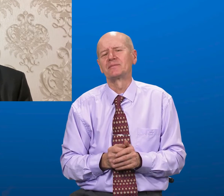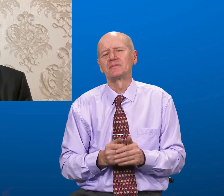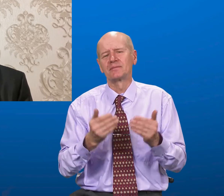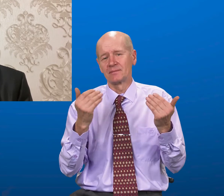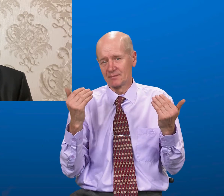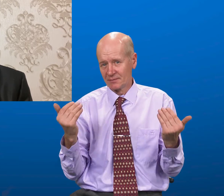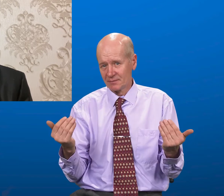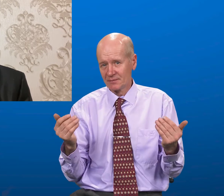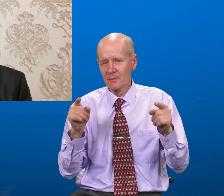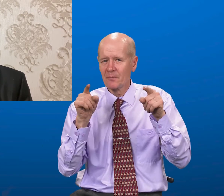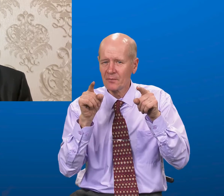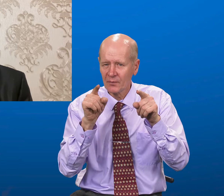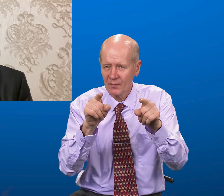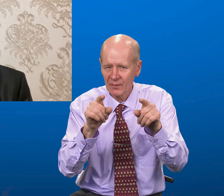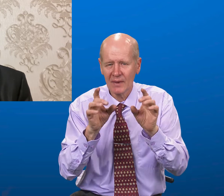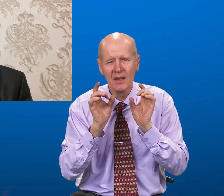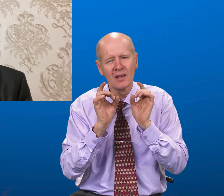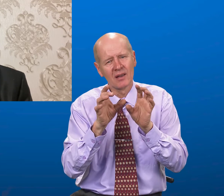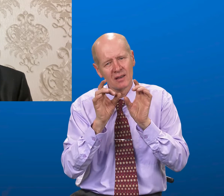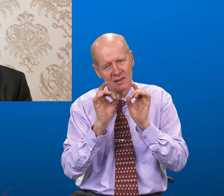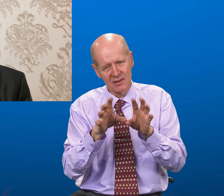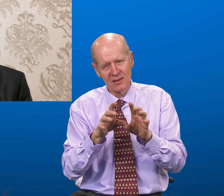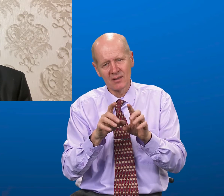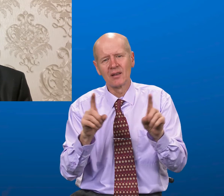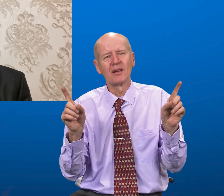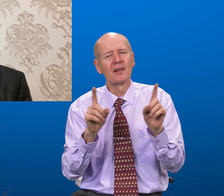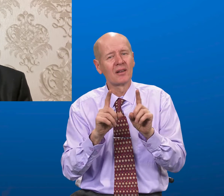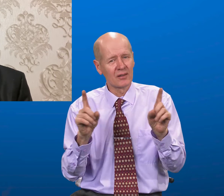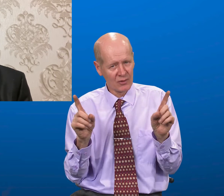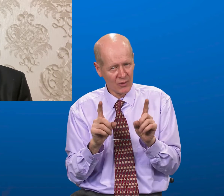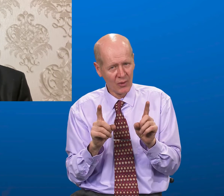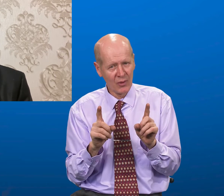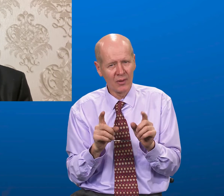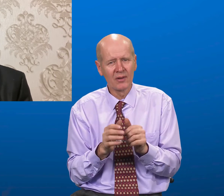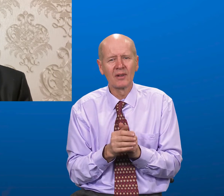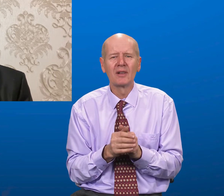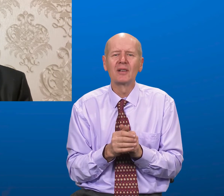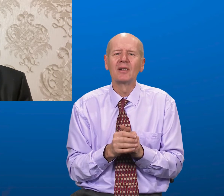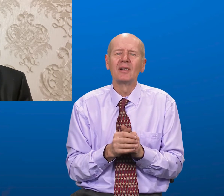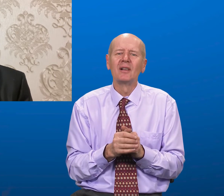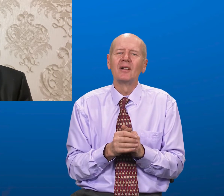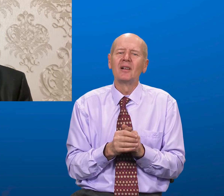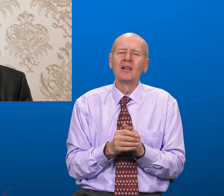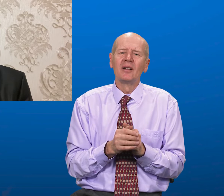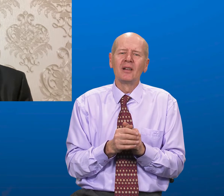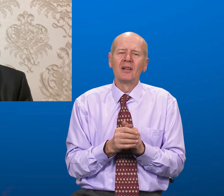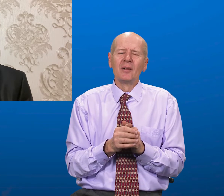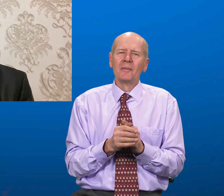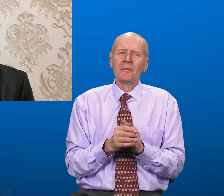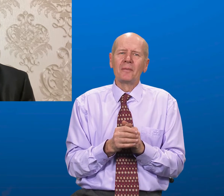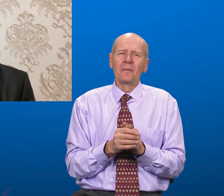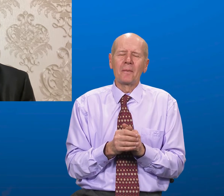научилась отличать обычных людей от друзей семьи нашей. А